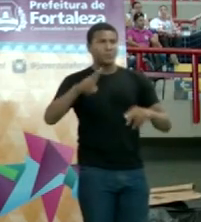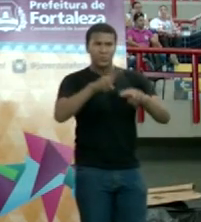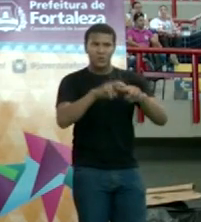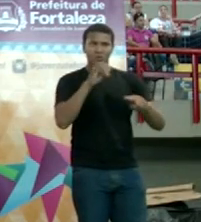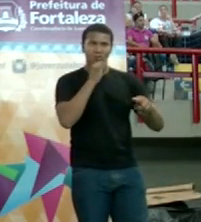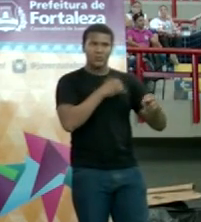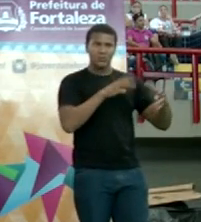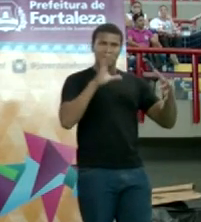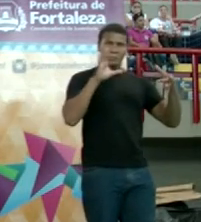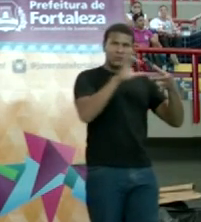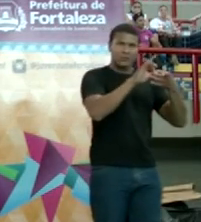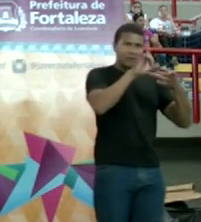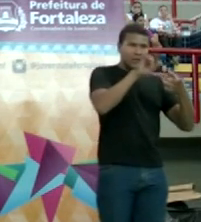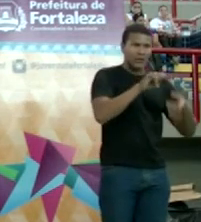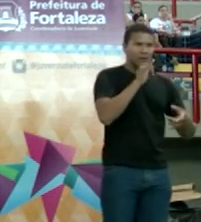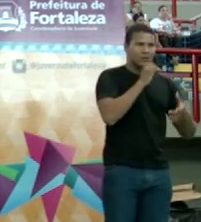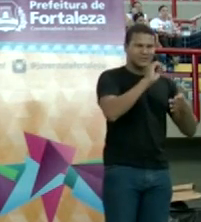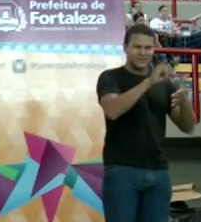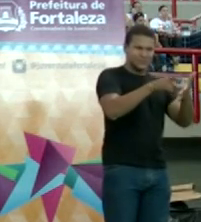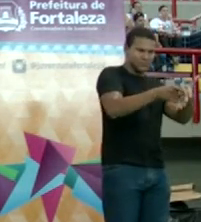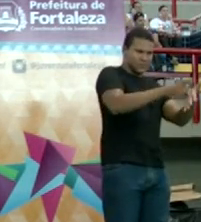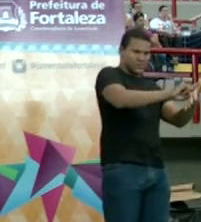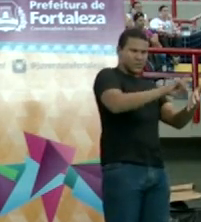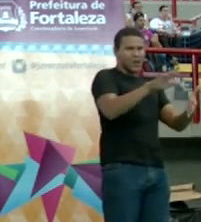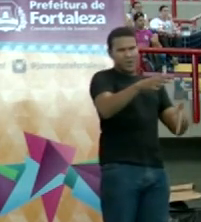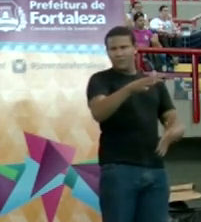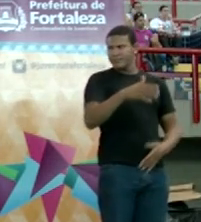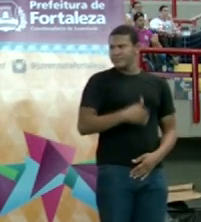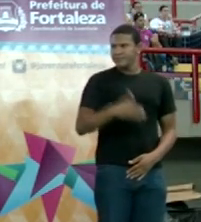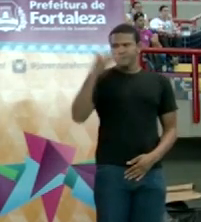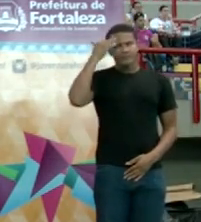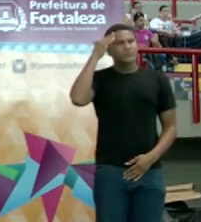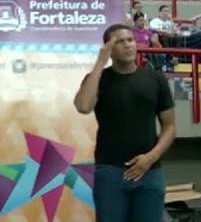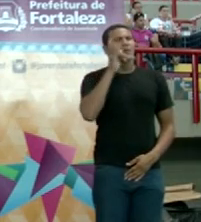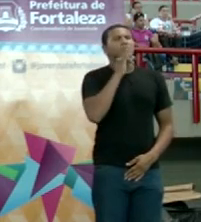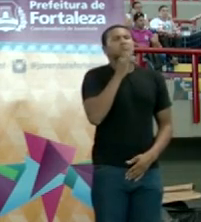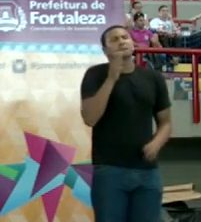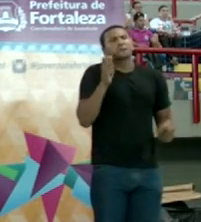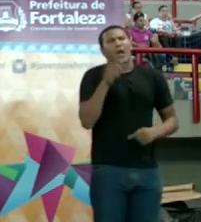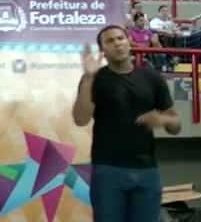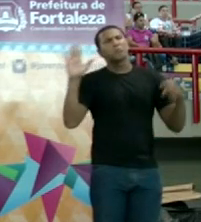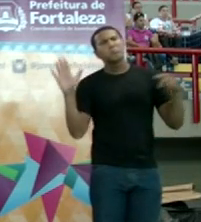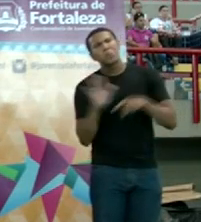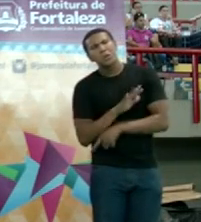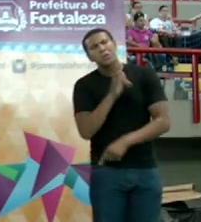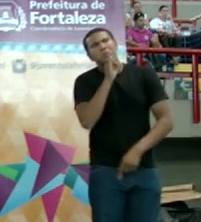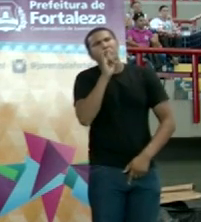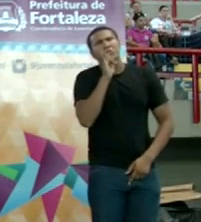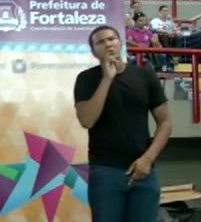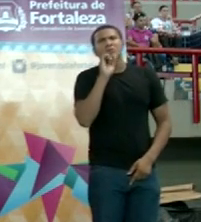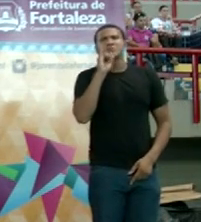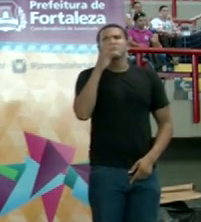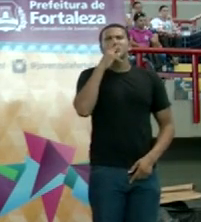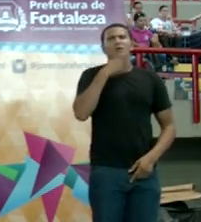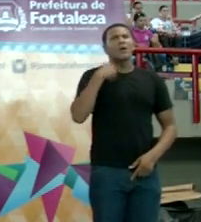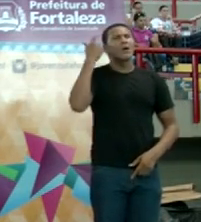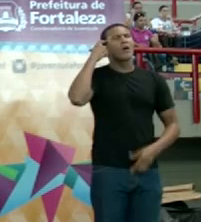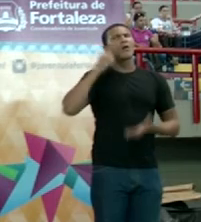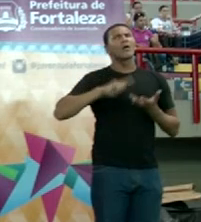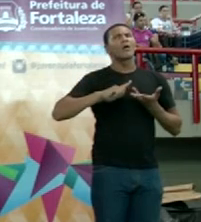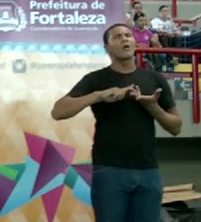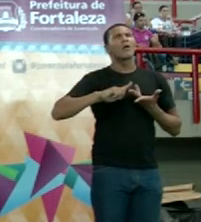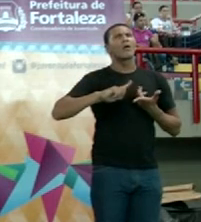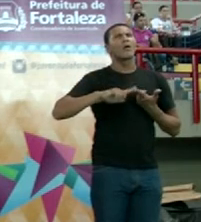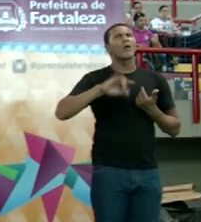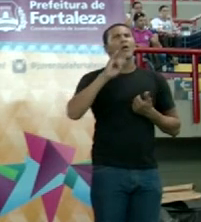anteriormente, é mais ou menos isso. Alguém pode me perguntar, professora, e eu perderia pontos em que competência se eu